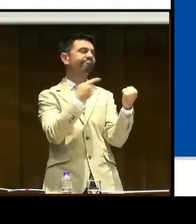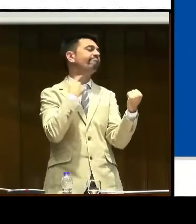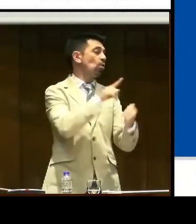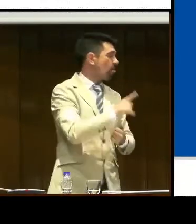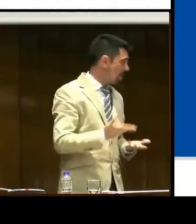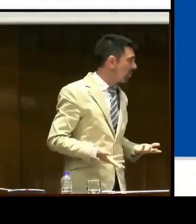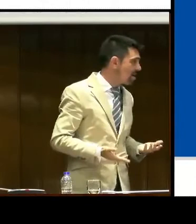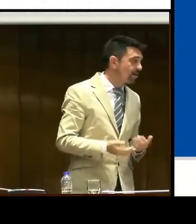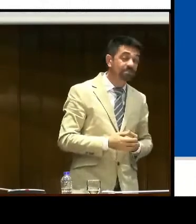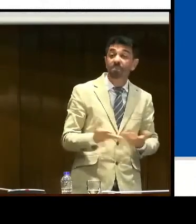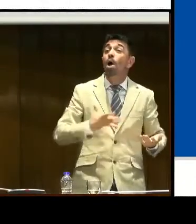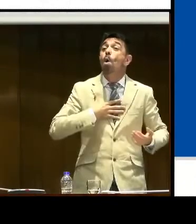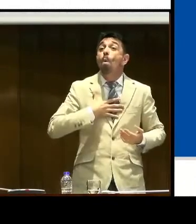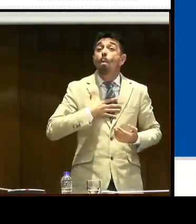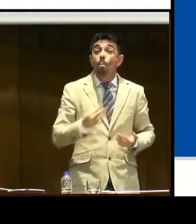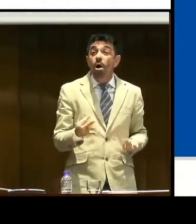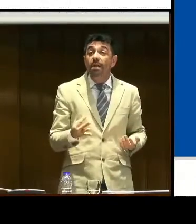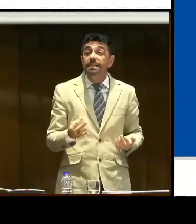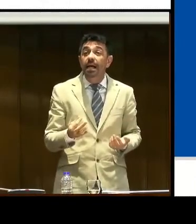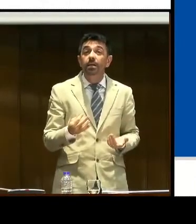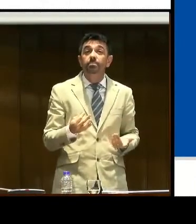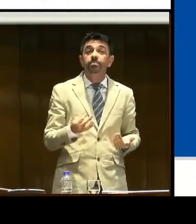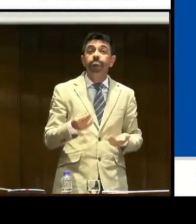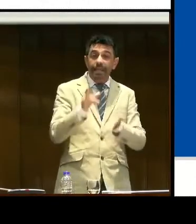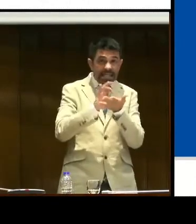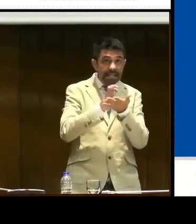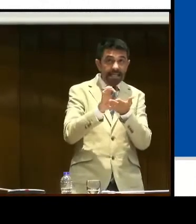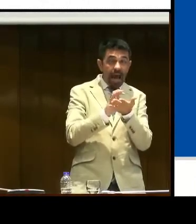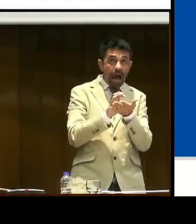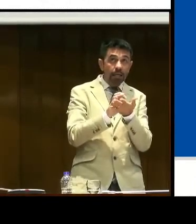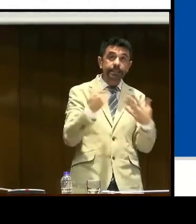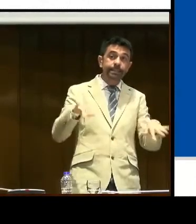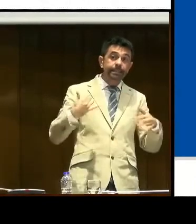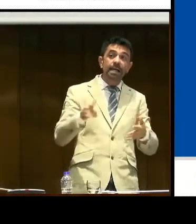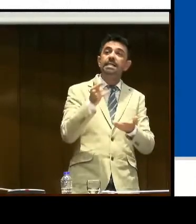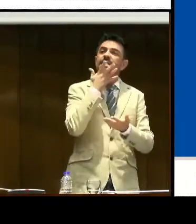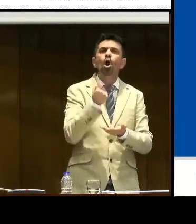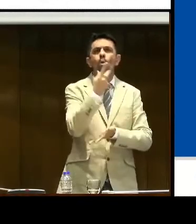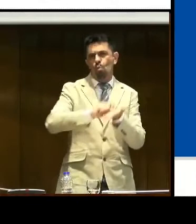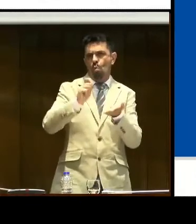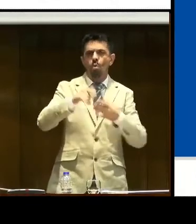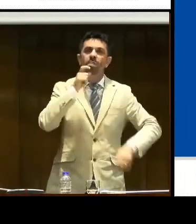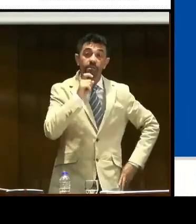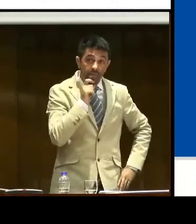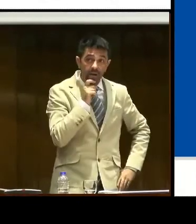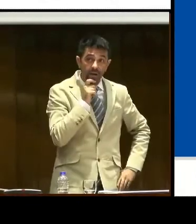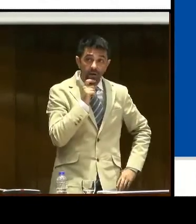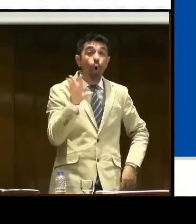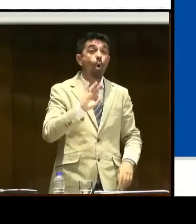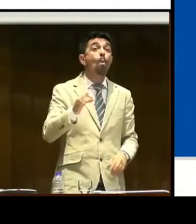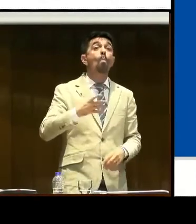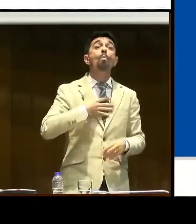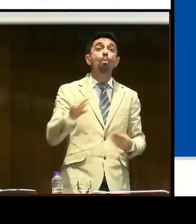Tal vez algunos signos siguen siendo muy complejos. Tal vez el amor a su